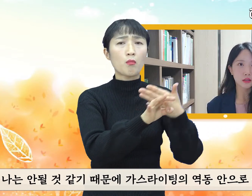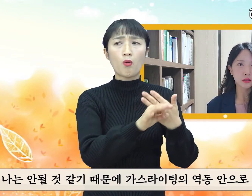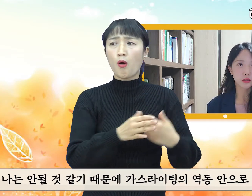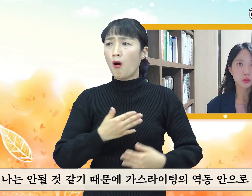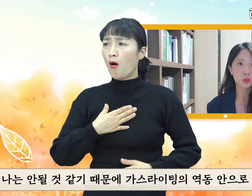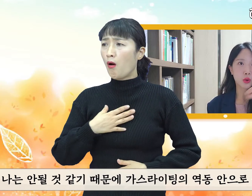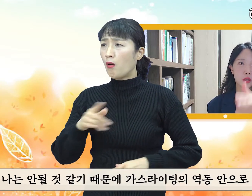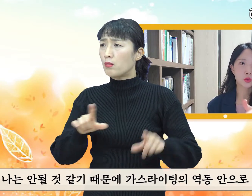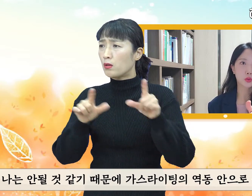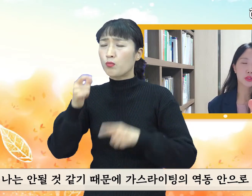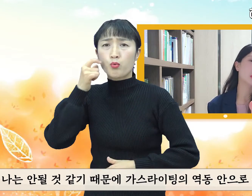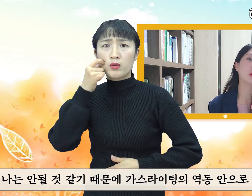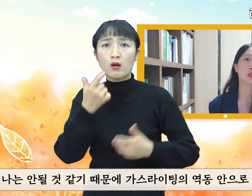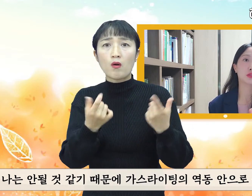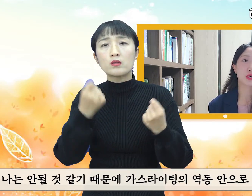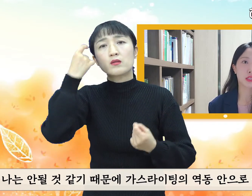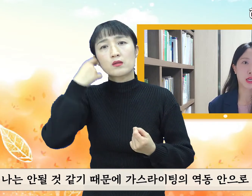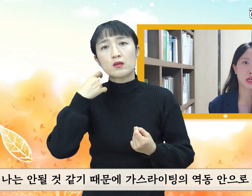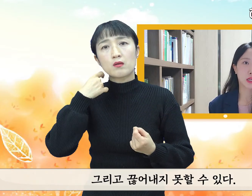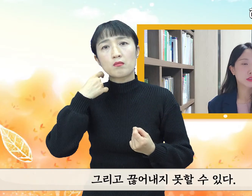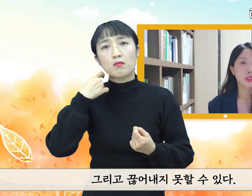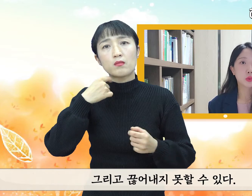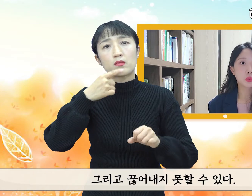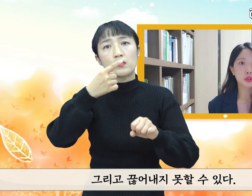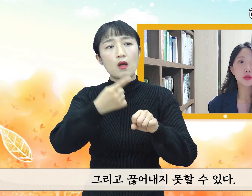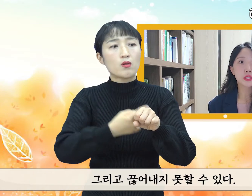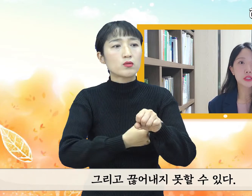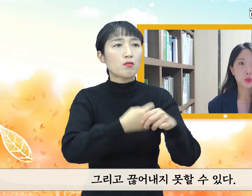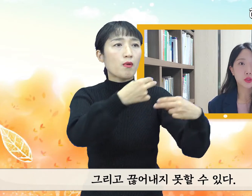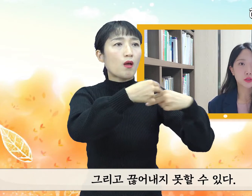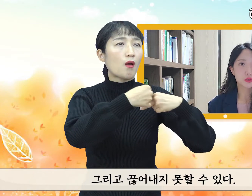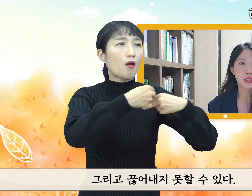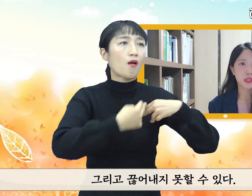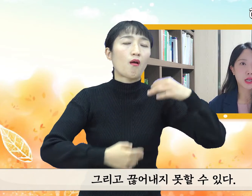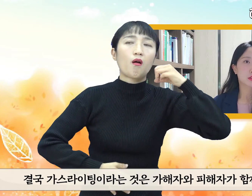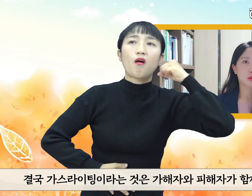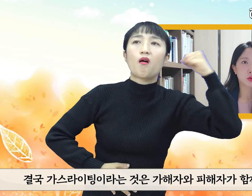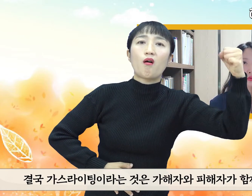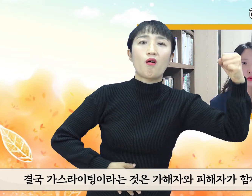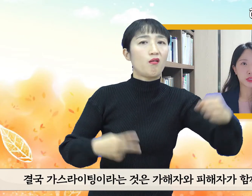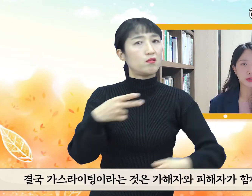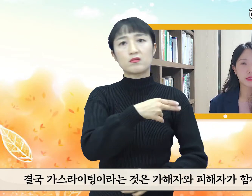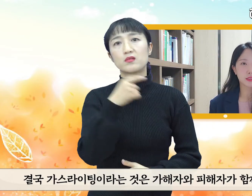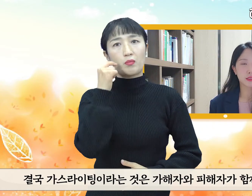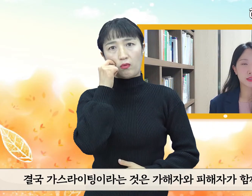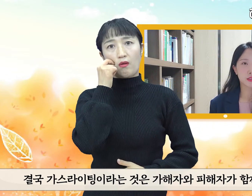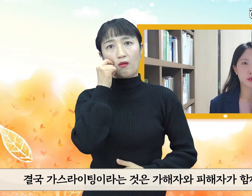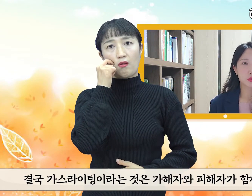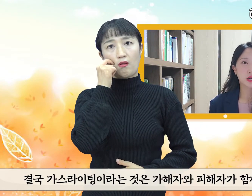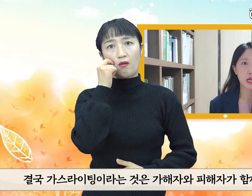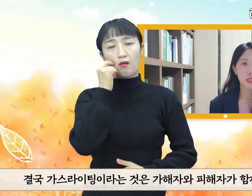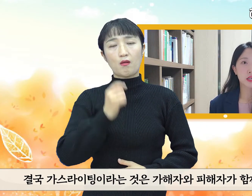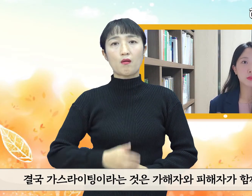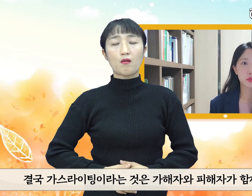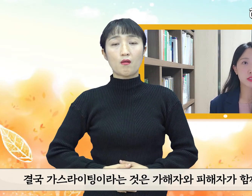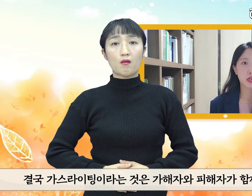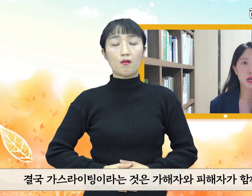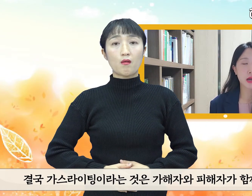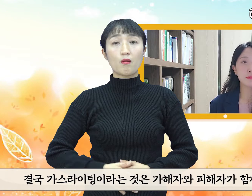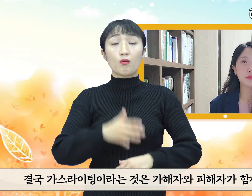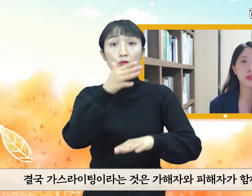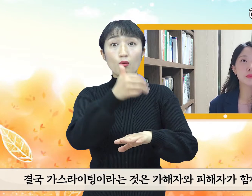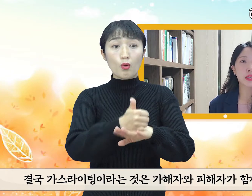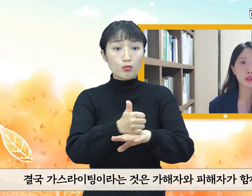가스라이팅의 그 역동 안으로 이제 들어갈 수가 있다. 그리고 끊어내지 못할 수가 있다. 그래서 결국 가스라이팅이라는 거는 가해자와